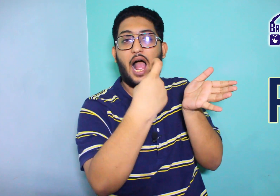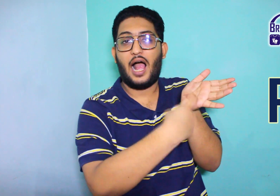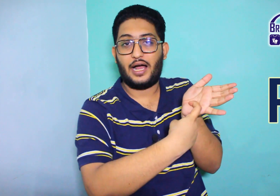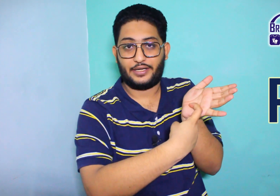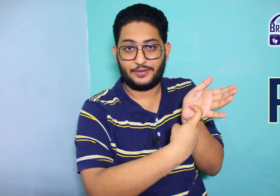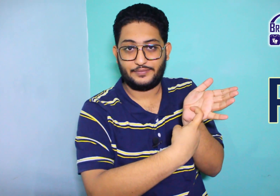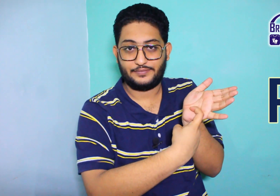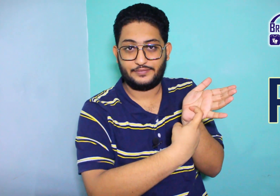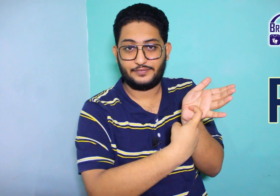आर